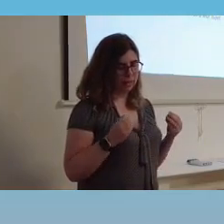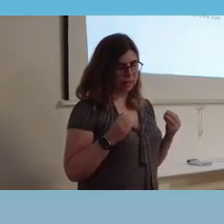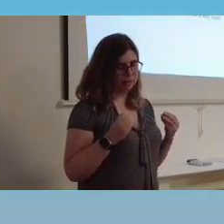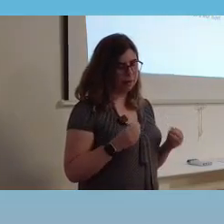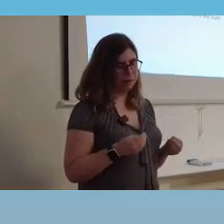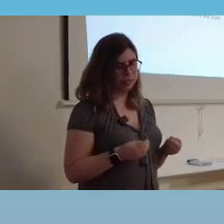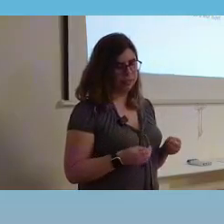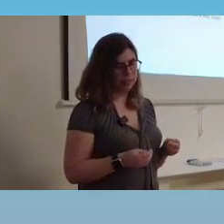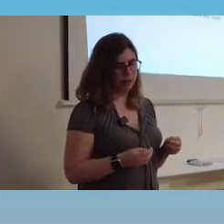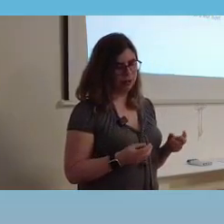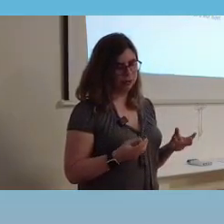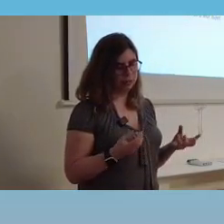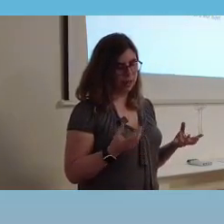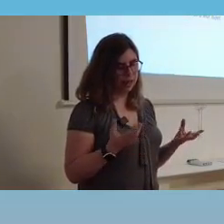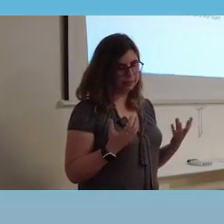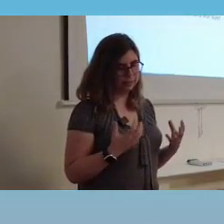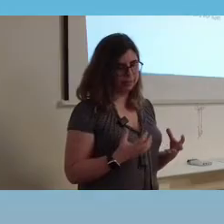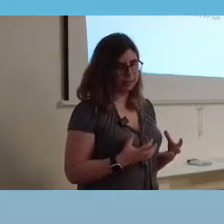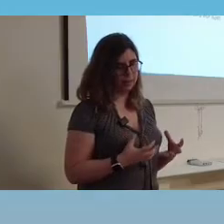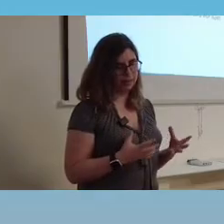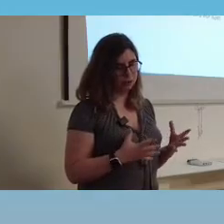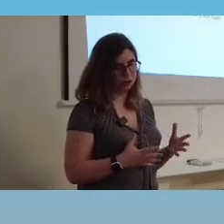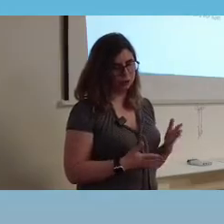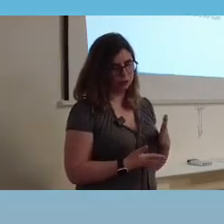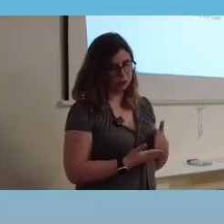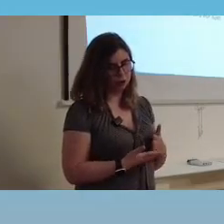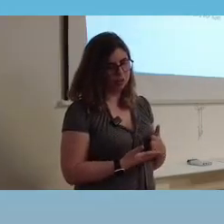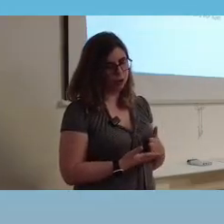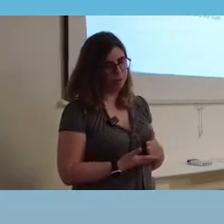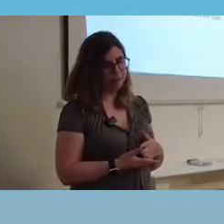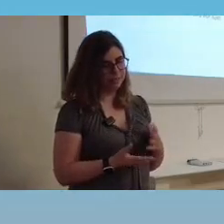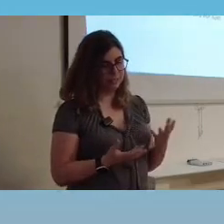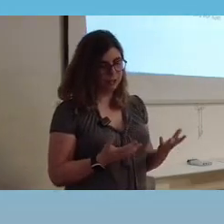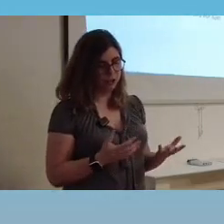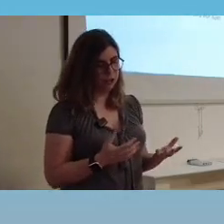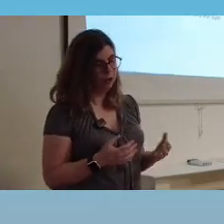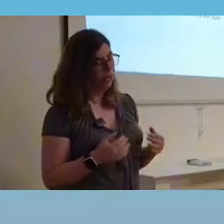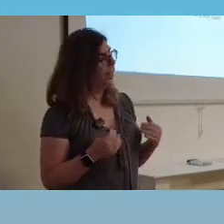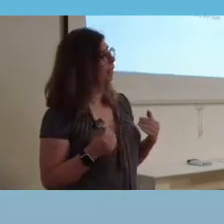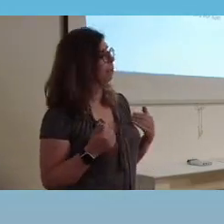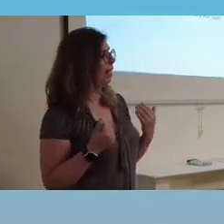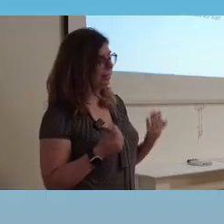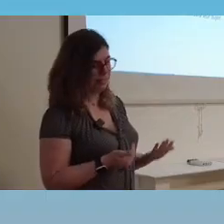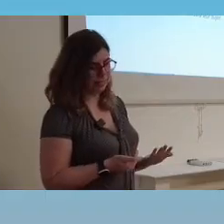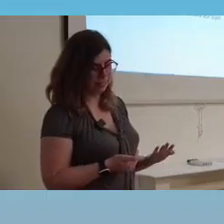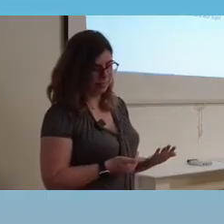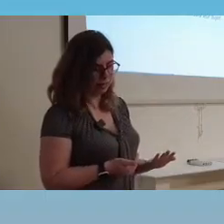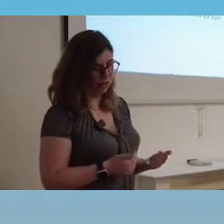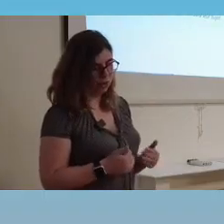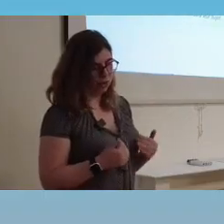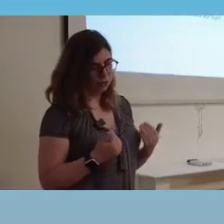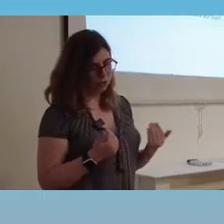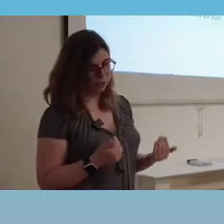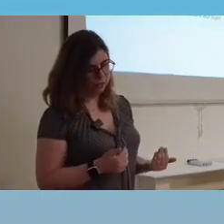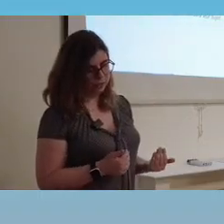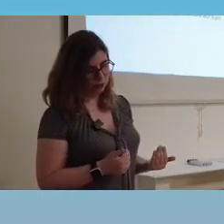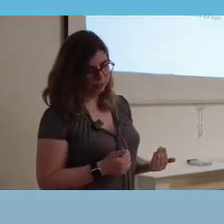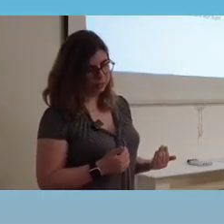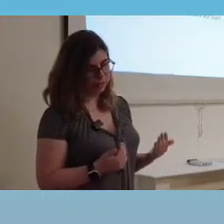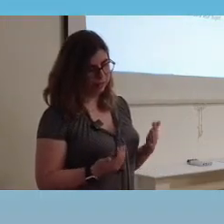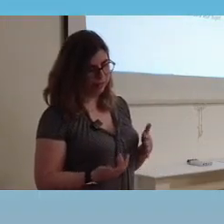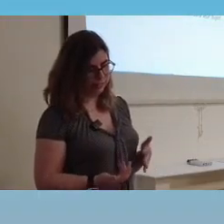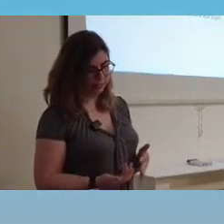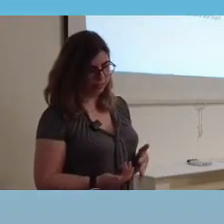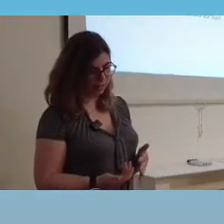c'est un terme qui dit ça attire l'attention sur le phénomène des étudiants et des praticiens